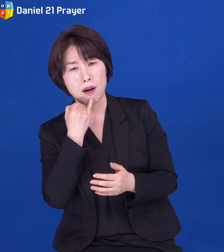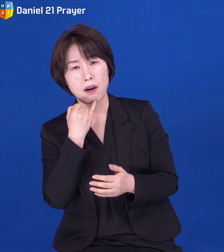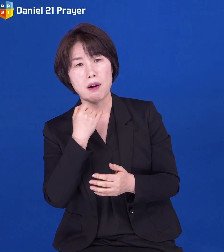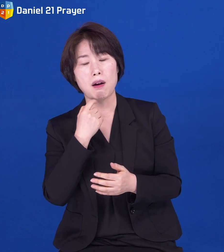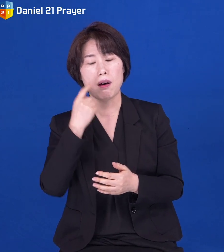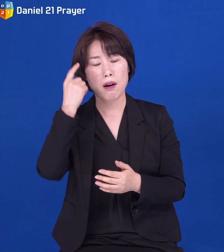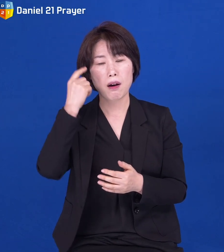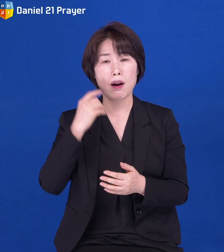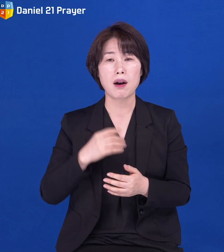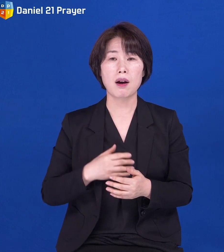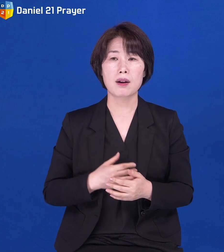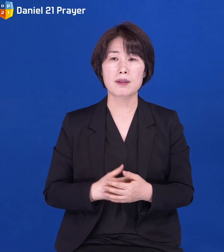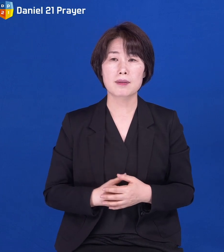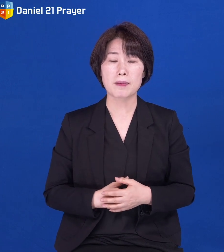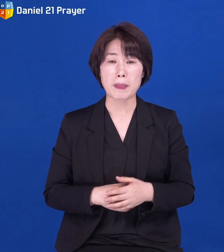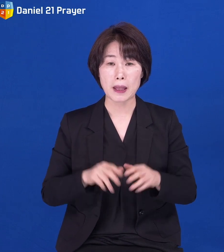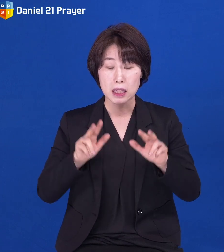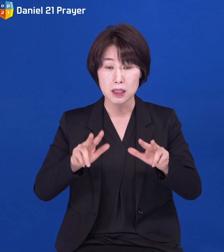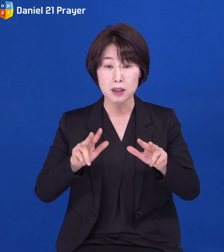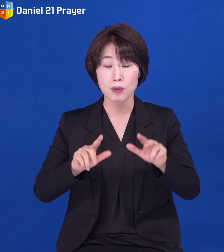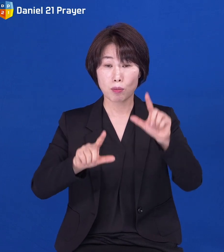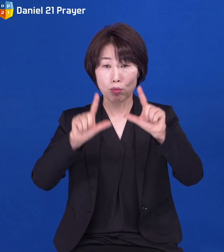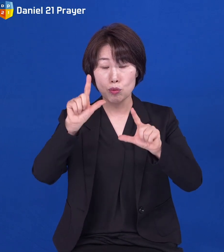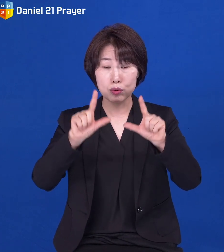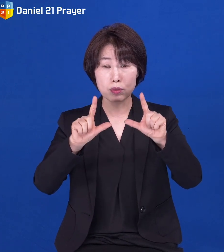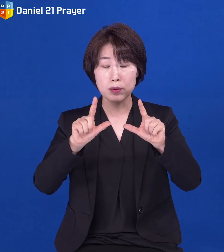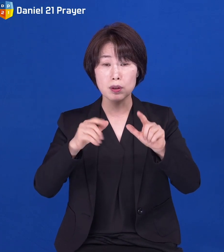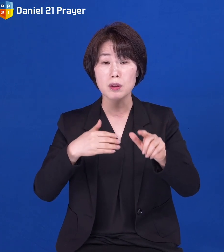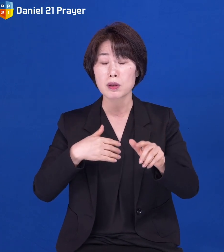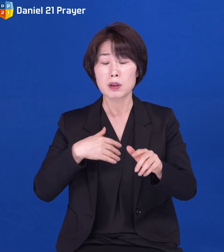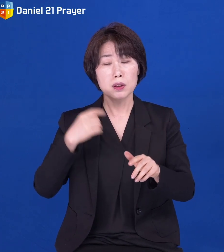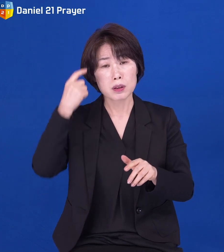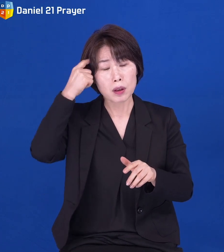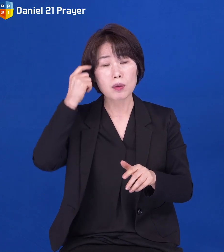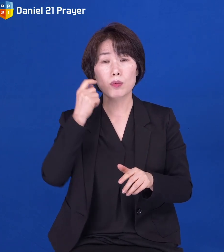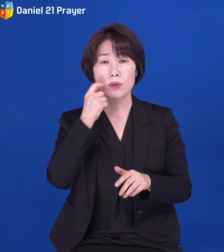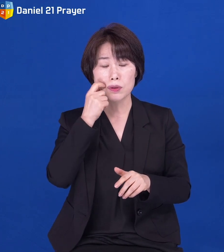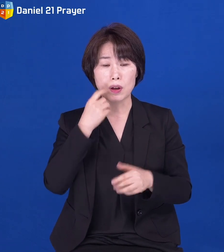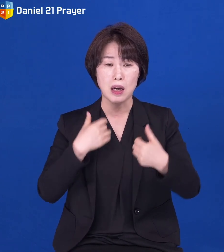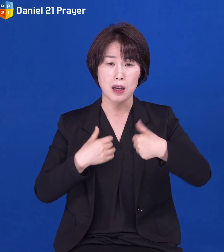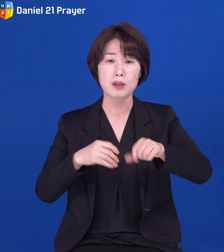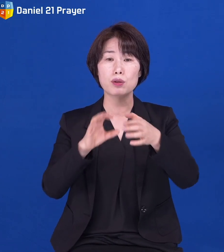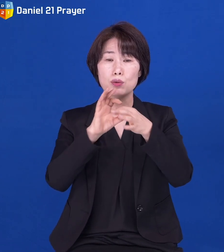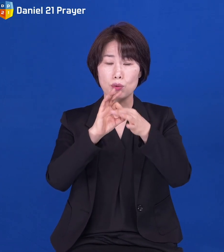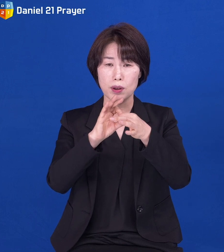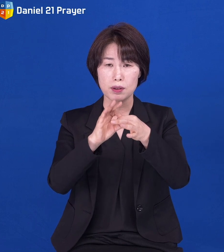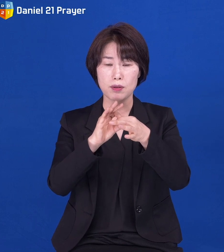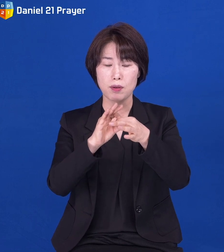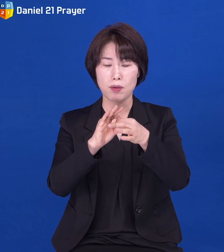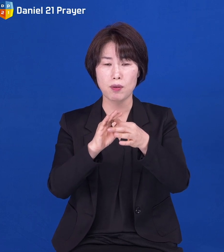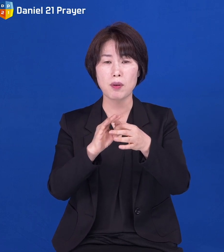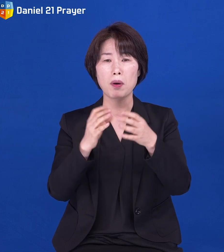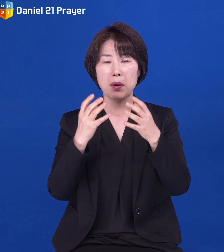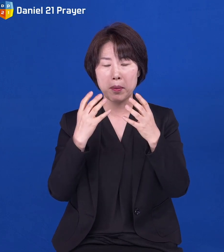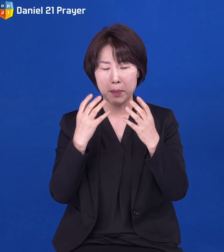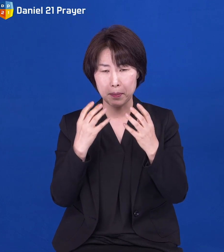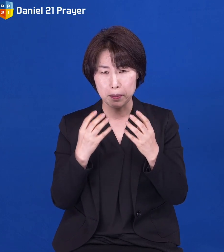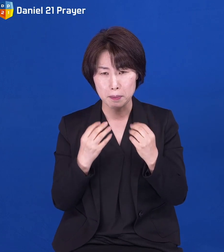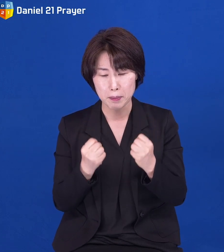제가 될 거라고는 정말 요만큼도 생각해 본 적이 없는데 저희 미니를 통해서 제가 그런 좋은 소리를 듣게 하나님이